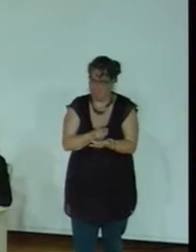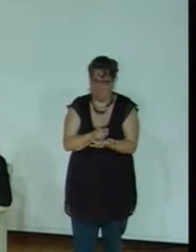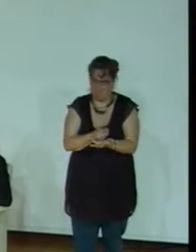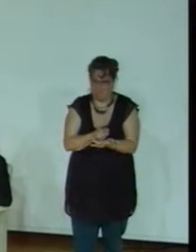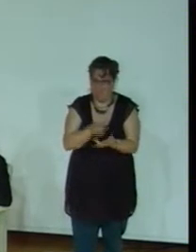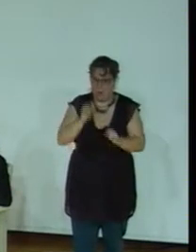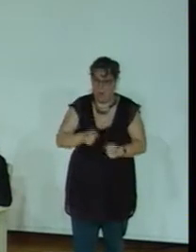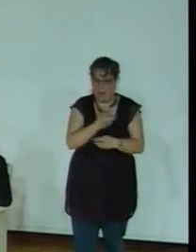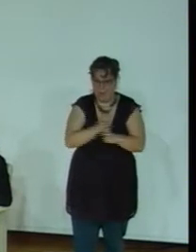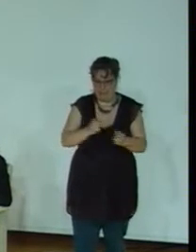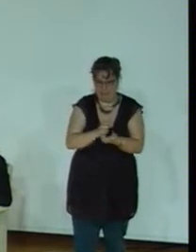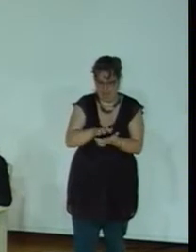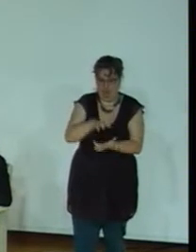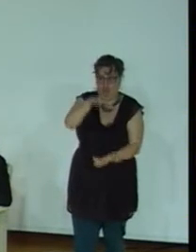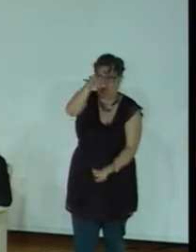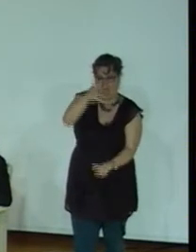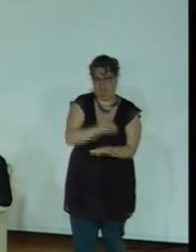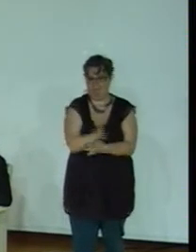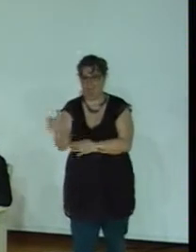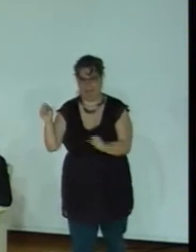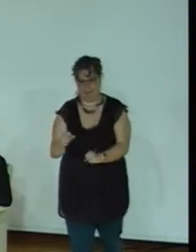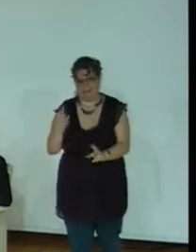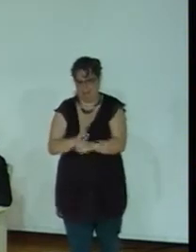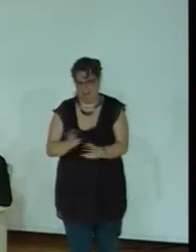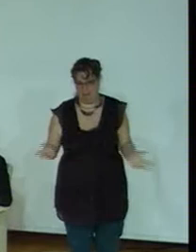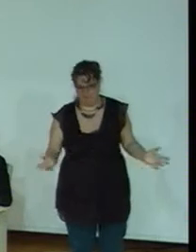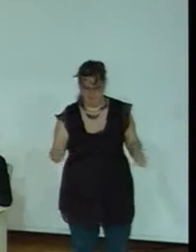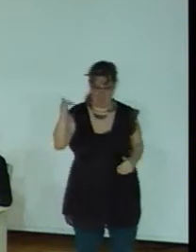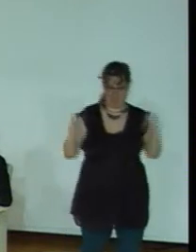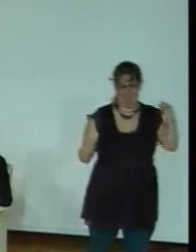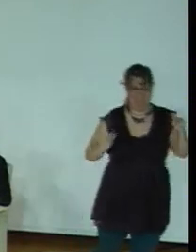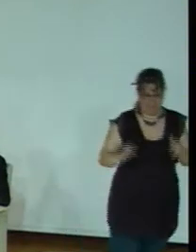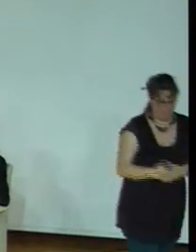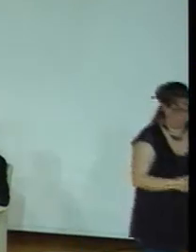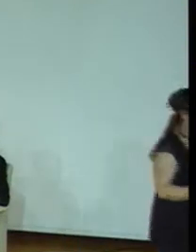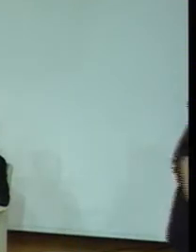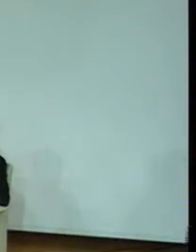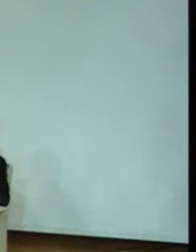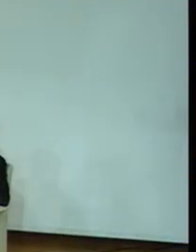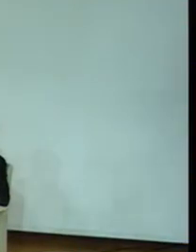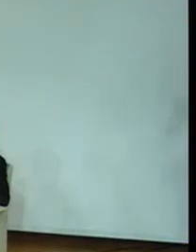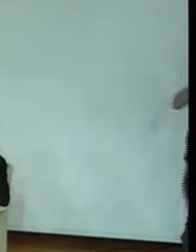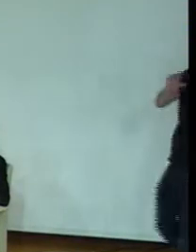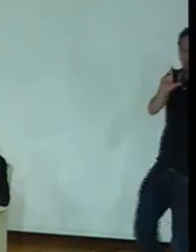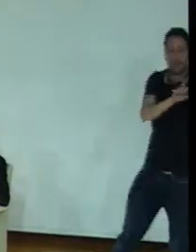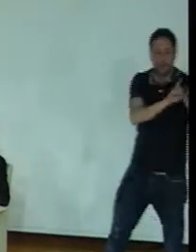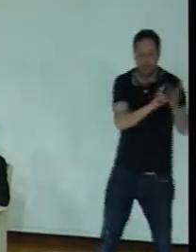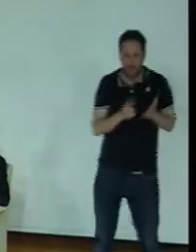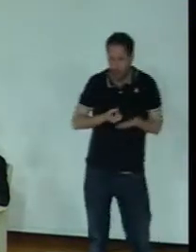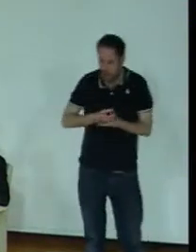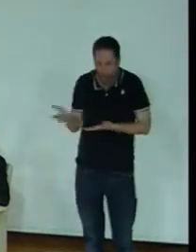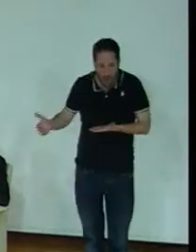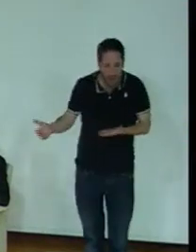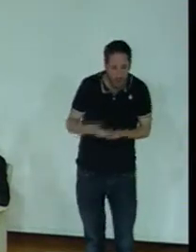et à partir du moment où je ne les vois plus, je suis légitimement inquiet. On a parlé de la loi renseignement. En fait, c'est une loi